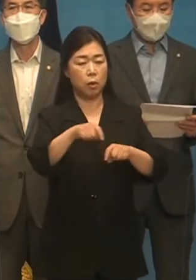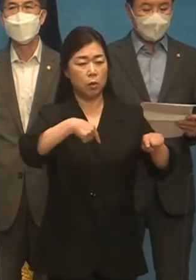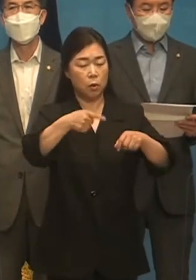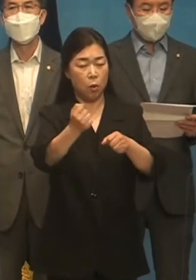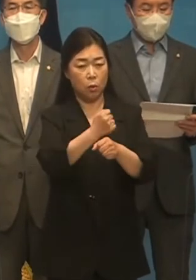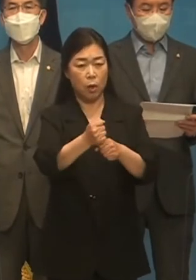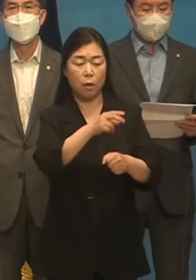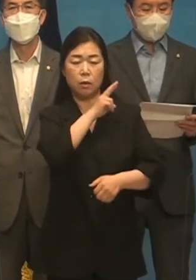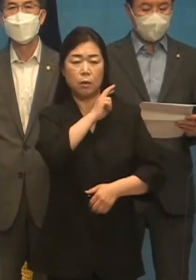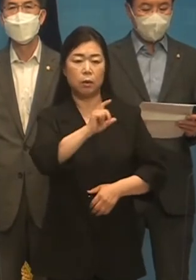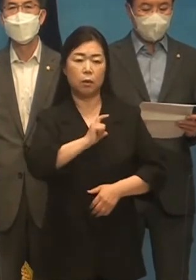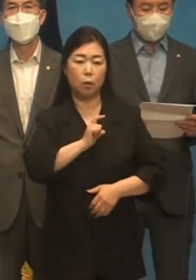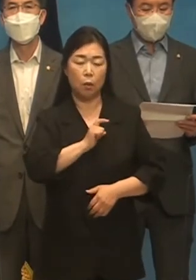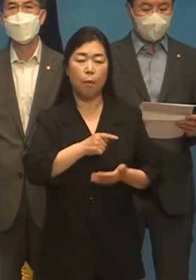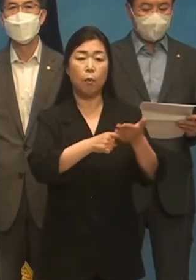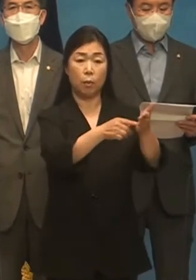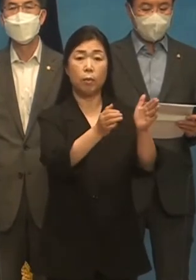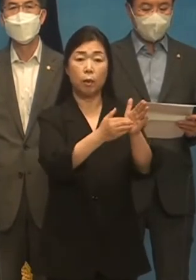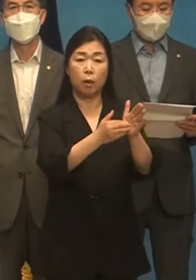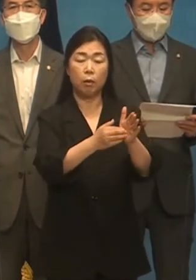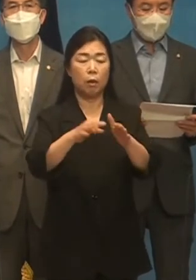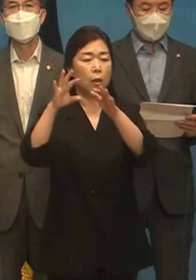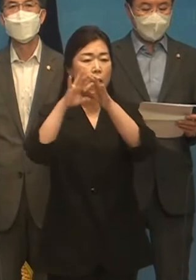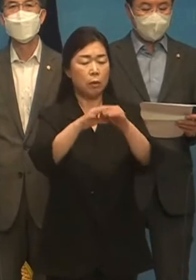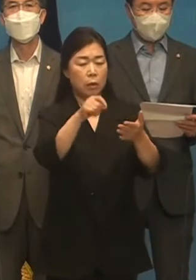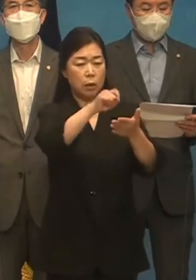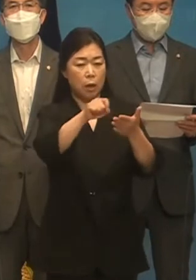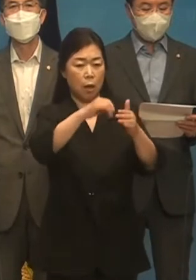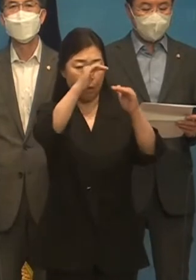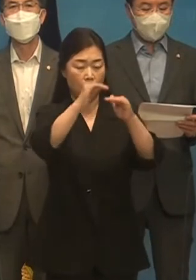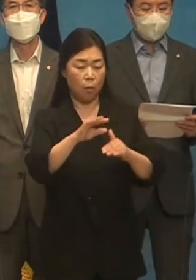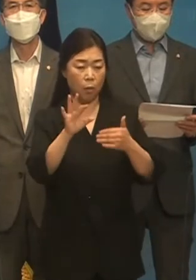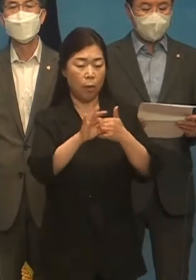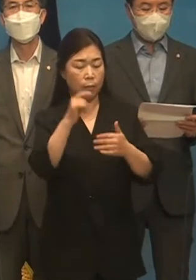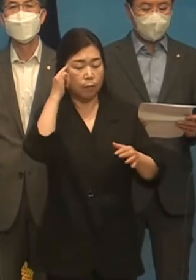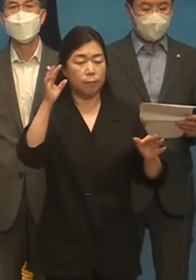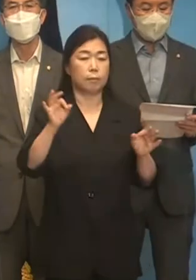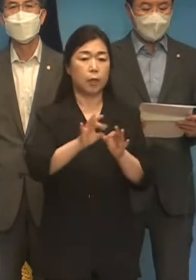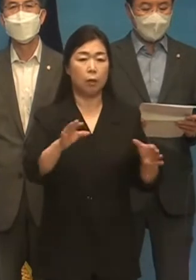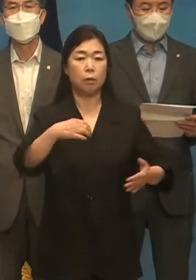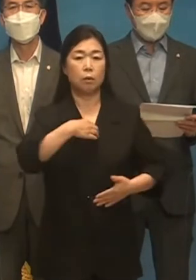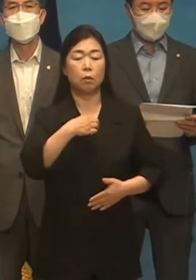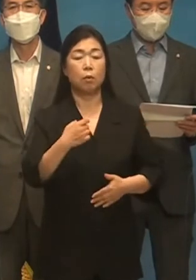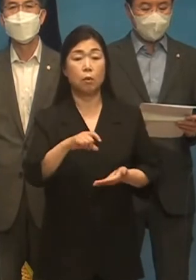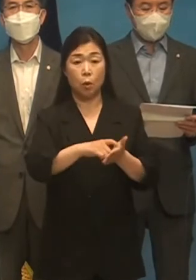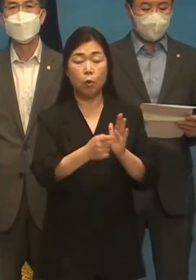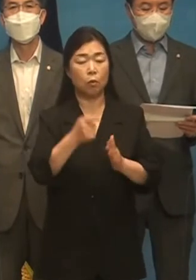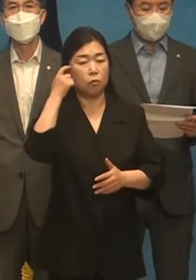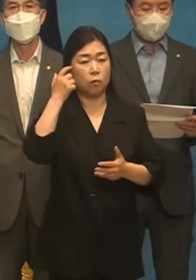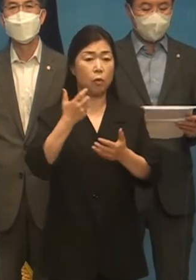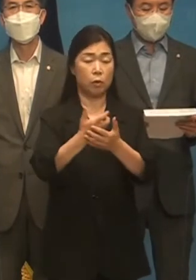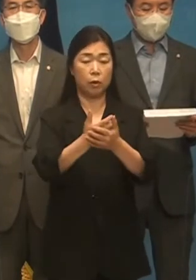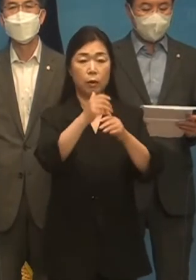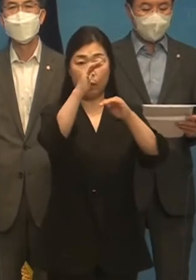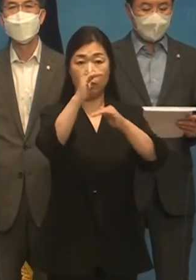보도했습니다. 연속으로 제작된 기사는 믿기지 않을 정도로 충격적인 내용을 담고